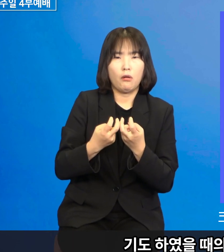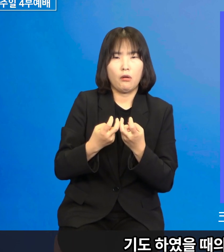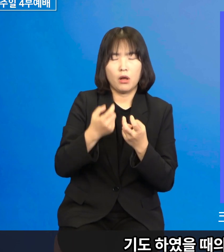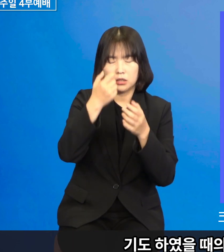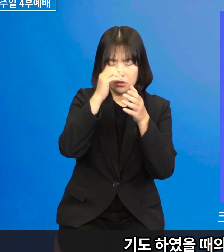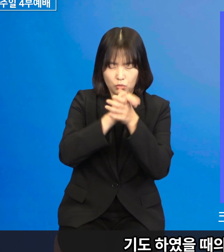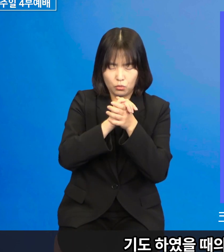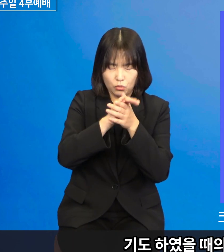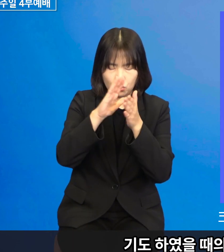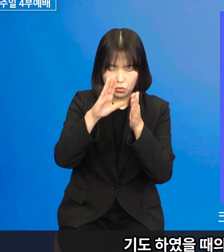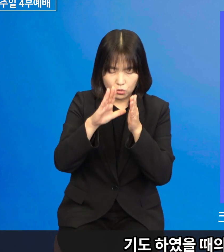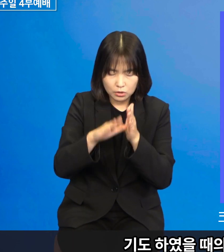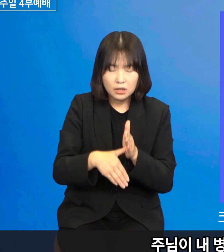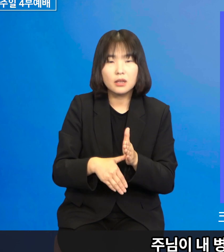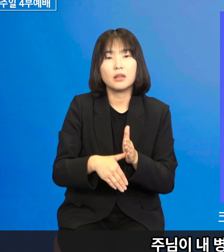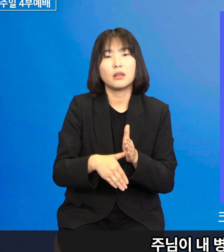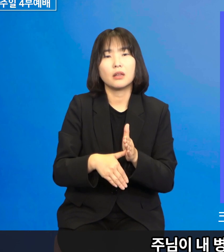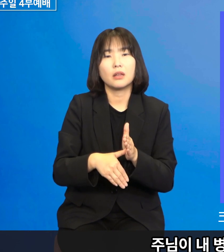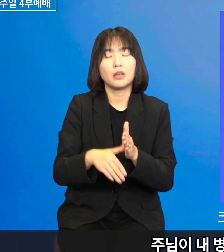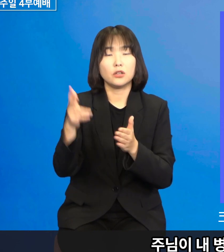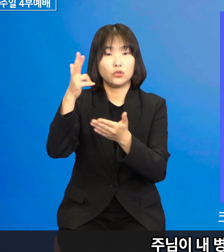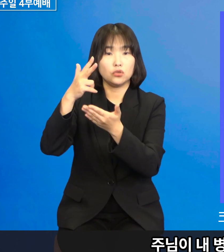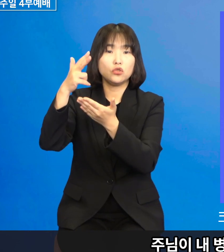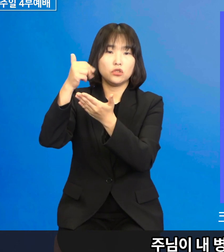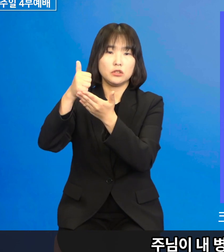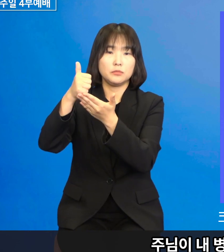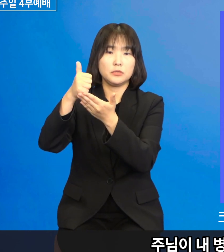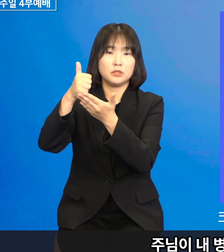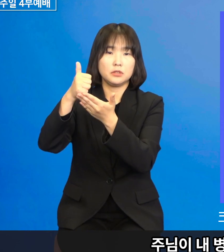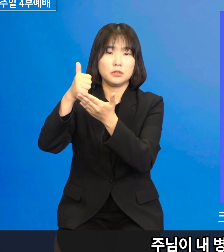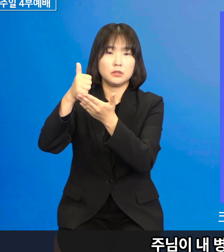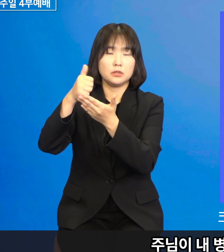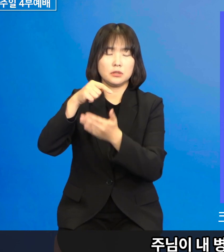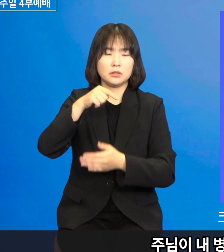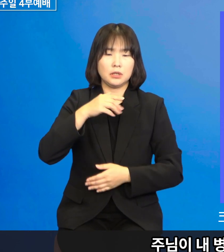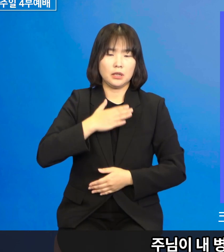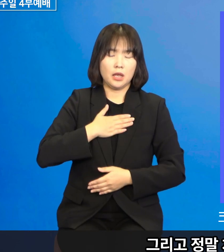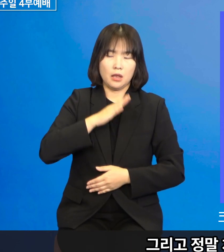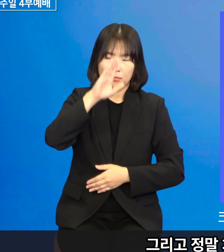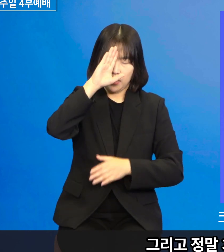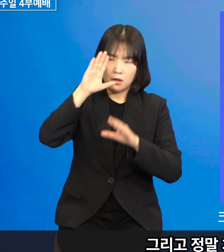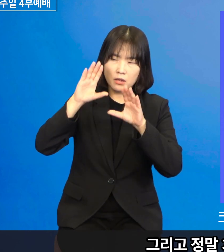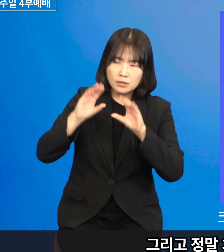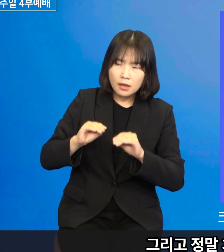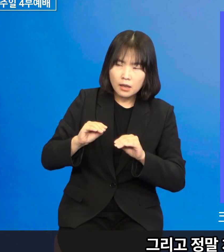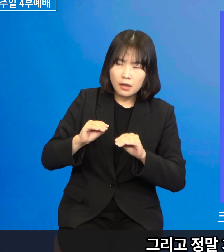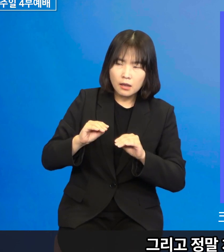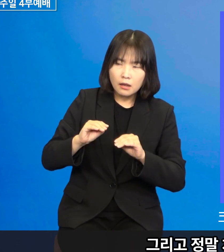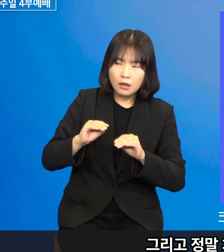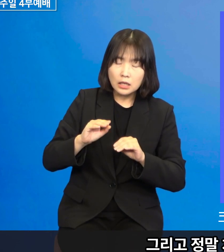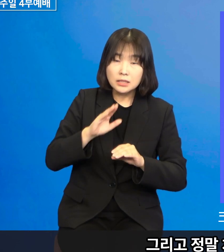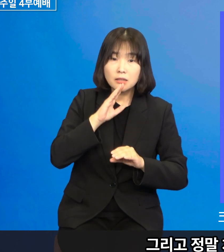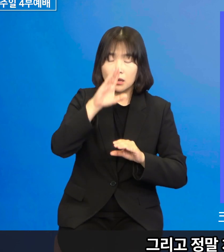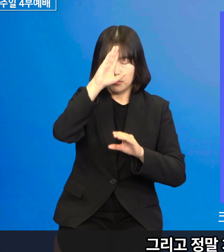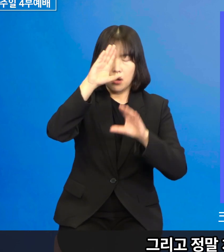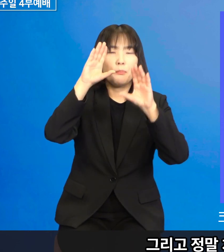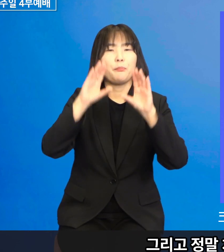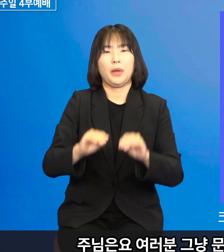기도하였을 때 믿음으로 취하였죠. 주님이 내 병을 치유하신다. 그리고 정말 치유가 되었어요.